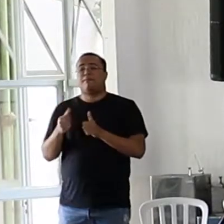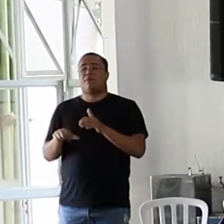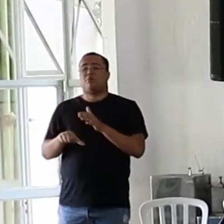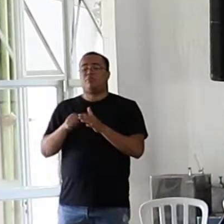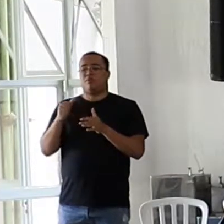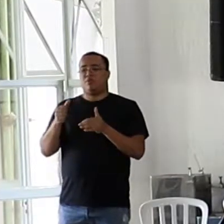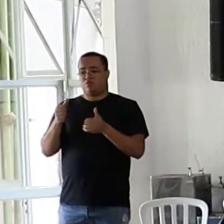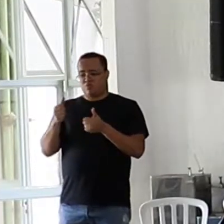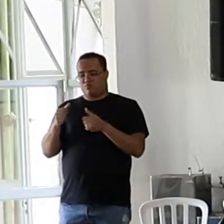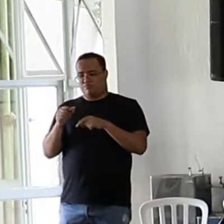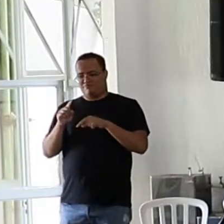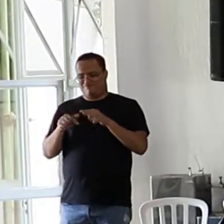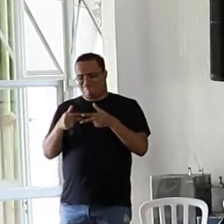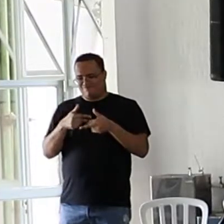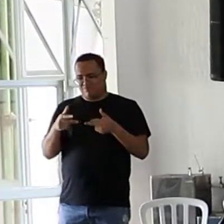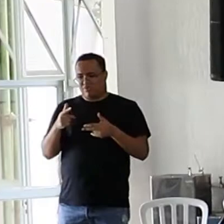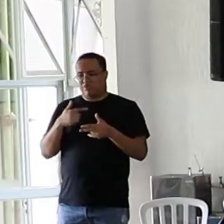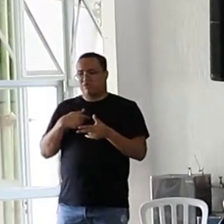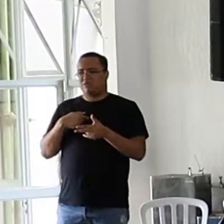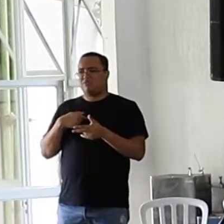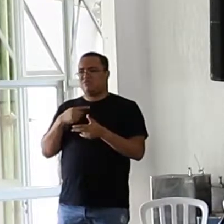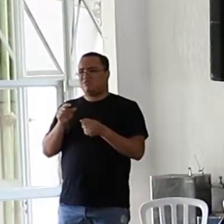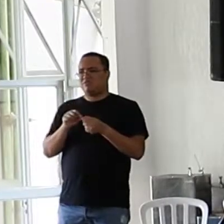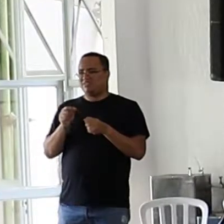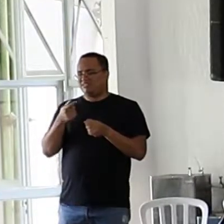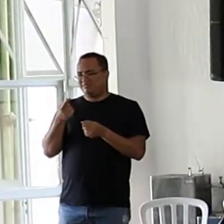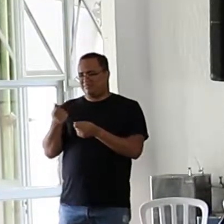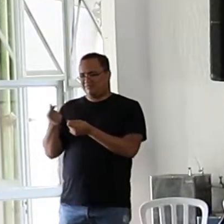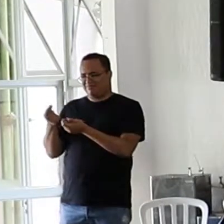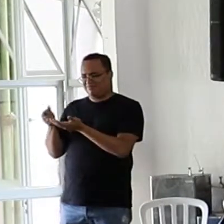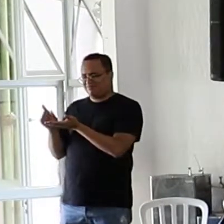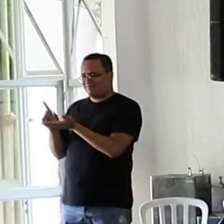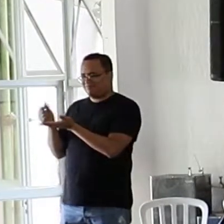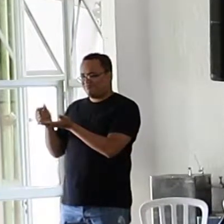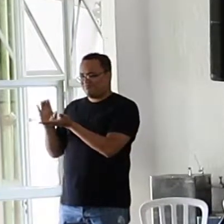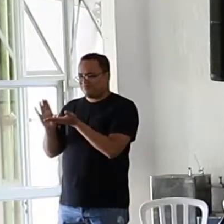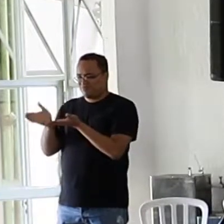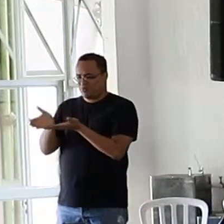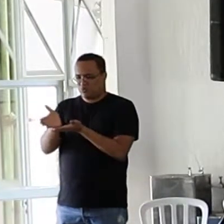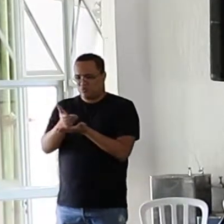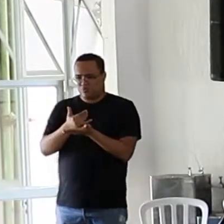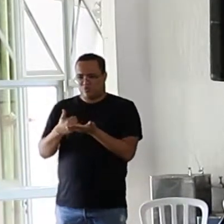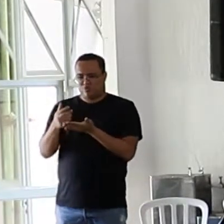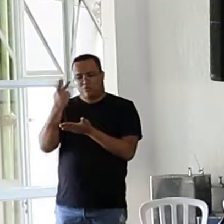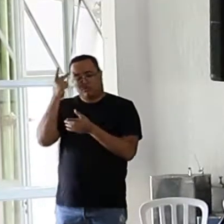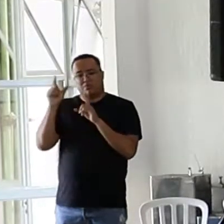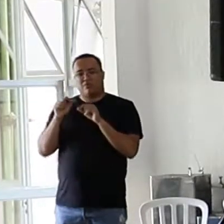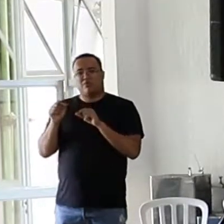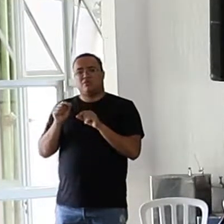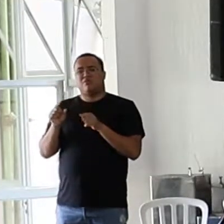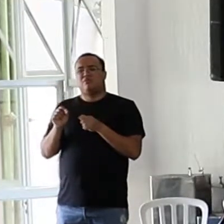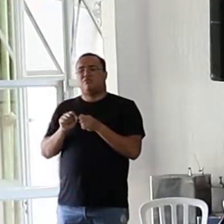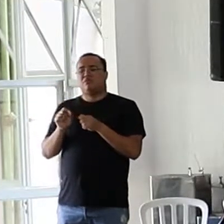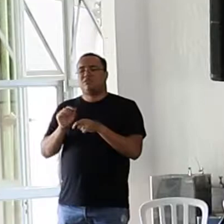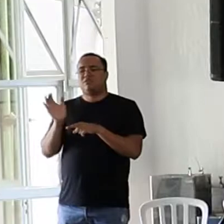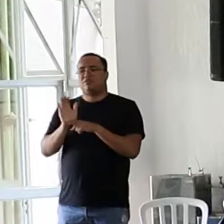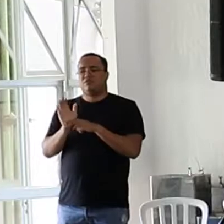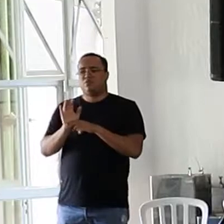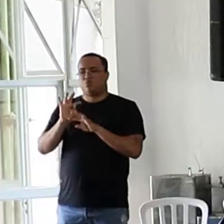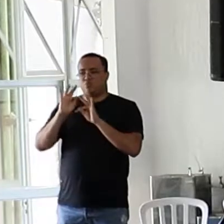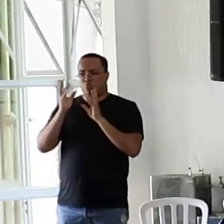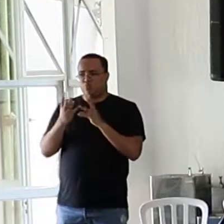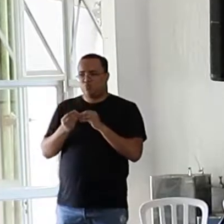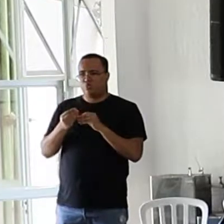uma parceria com o ministério da ciência e tecnologia para criar um roteiro tecnológico em Brasília uma rota sob a perspectiva da